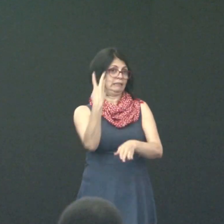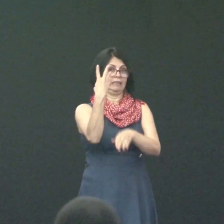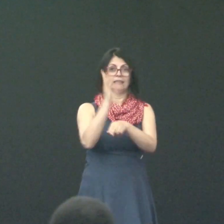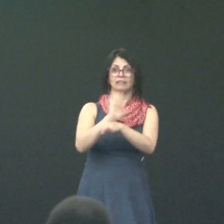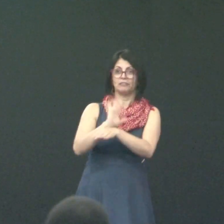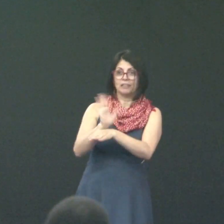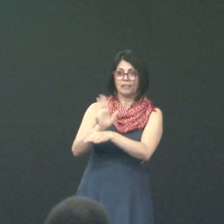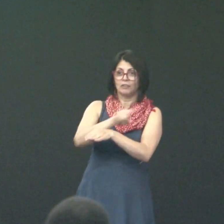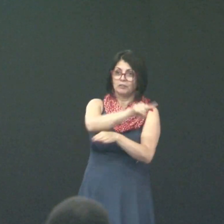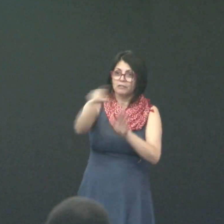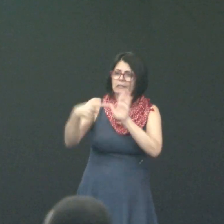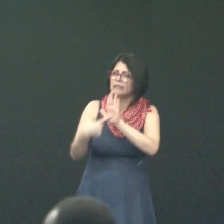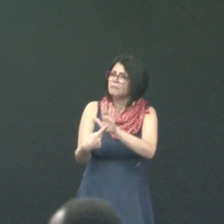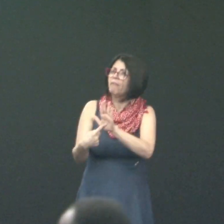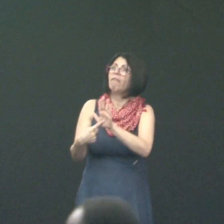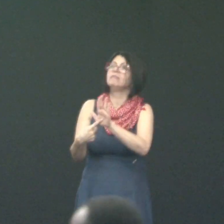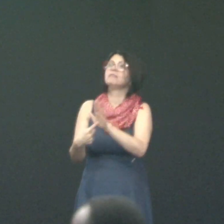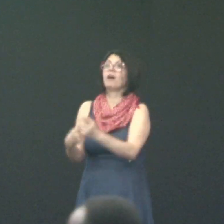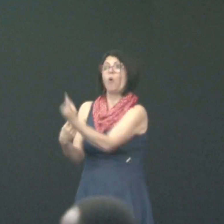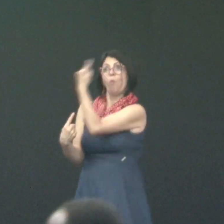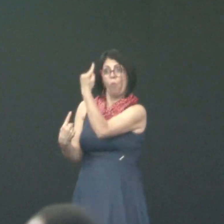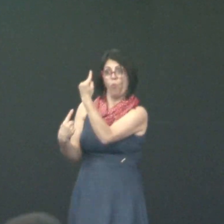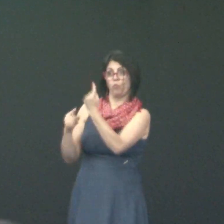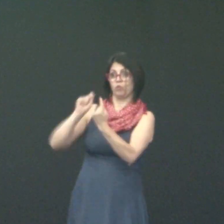portuguesa. Vamos apresentar 3 vídeos,